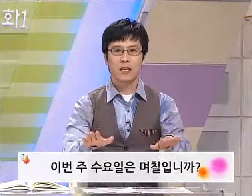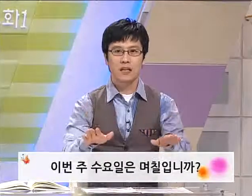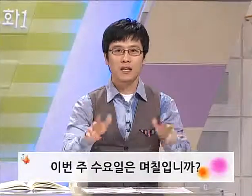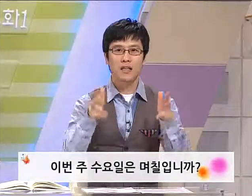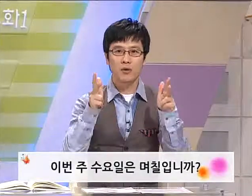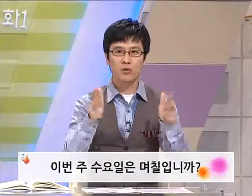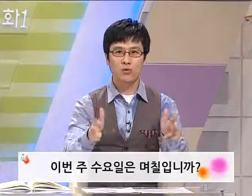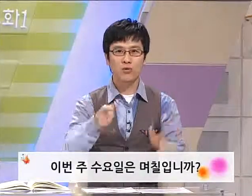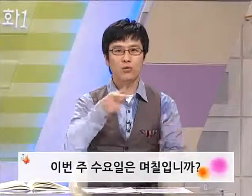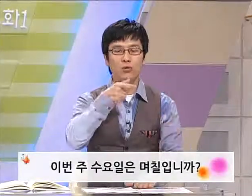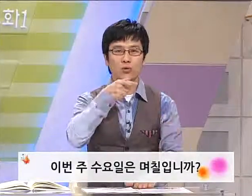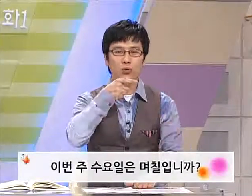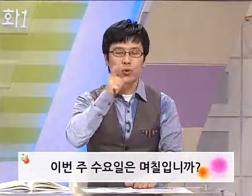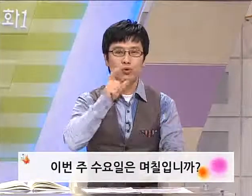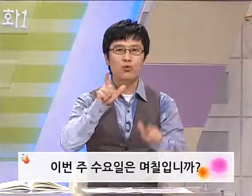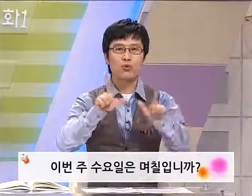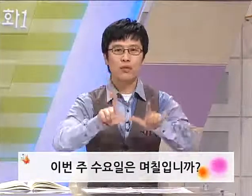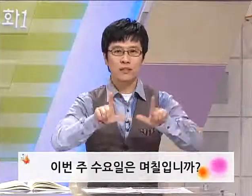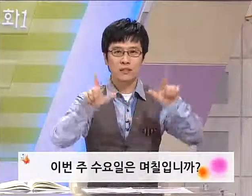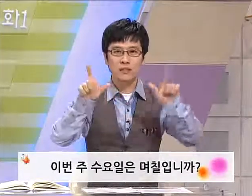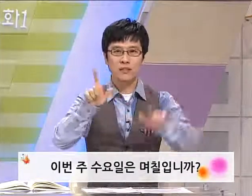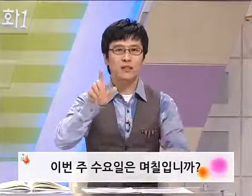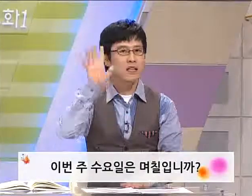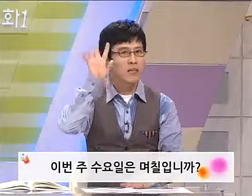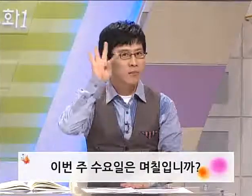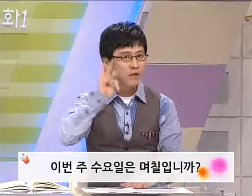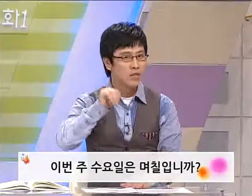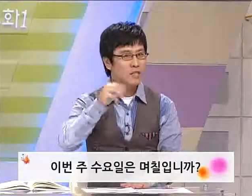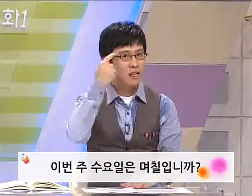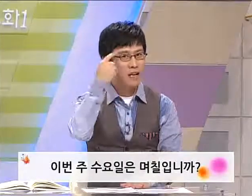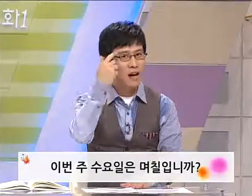이번 주 수요일은 며칠입니까?